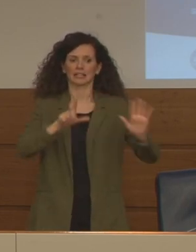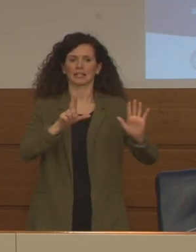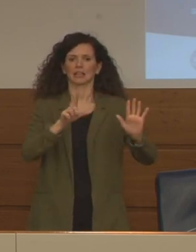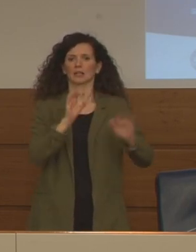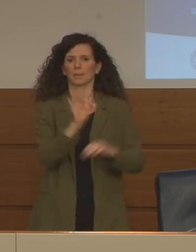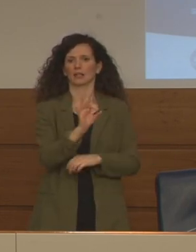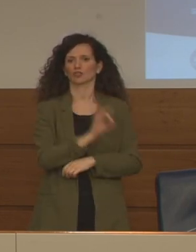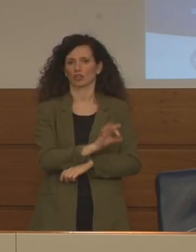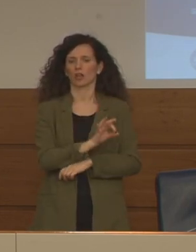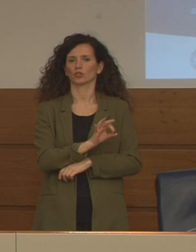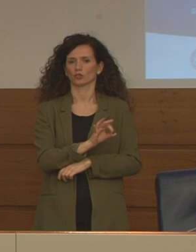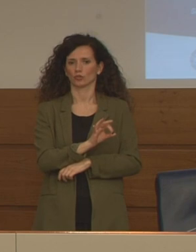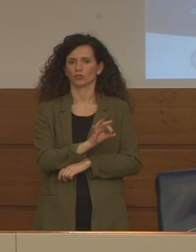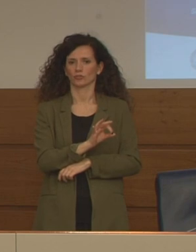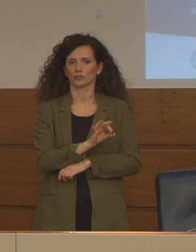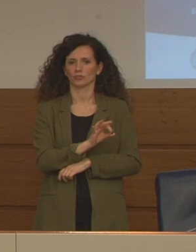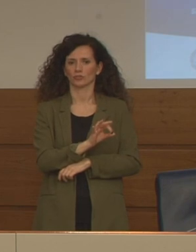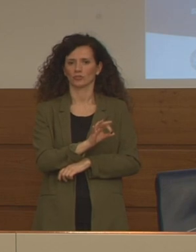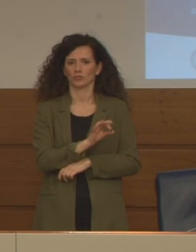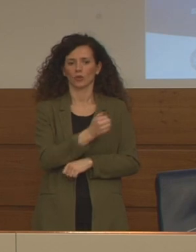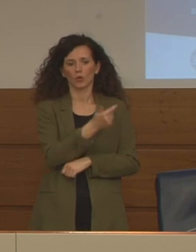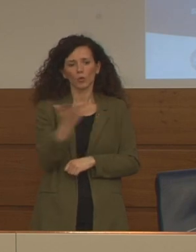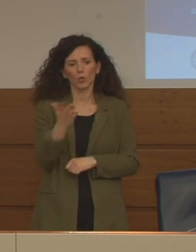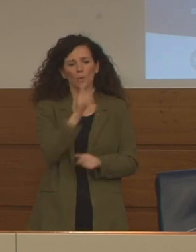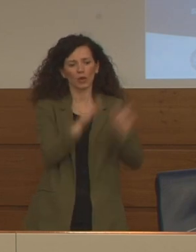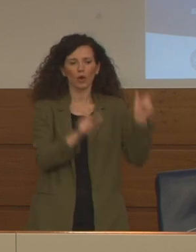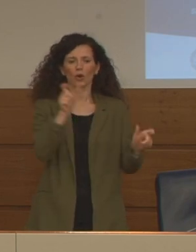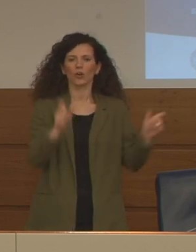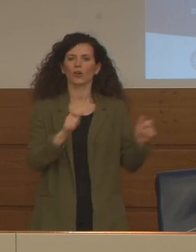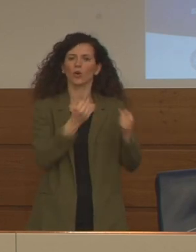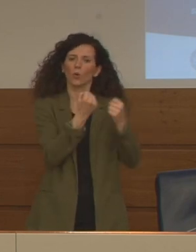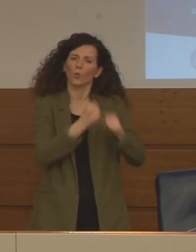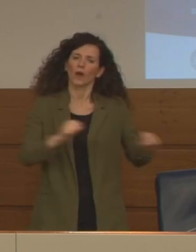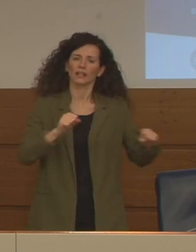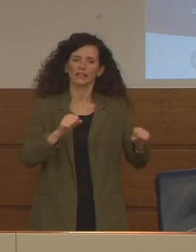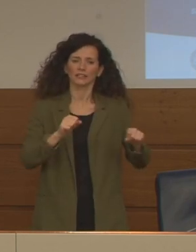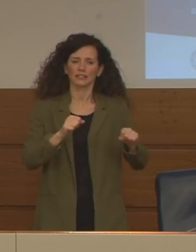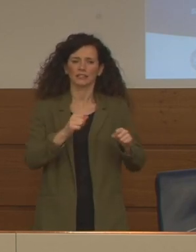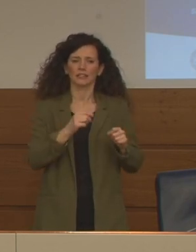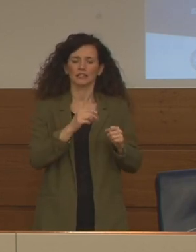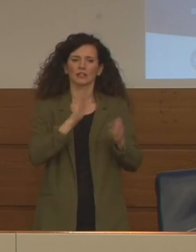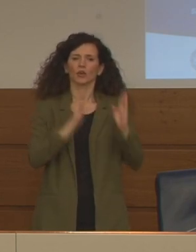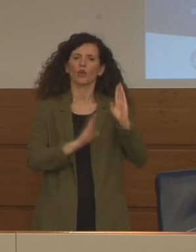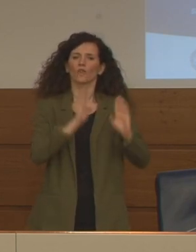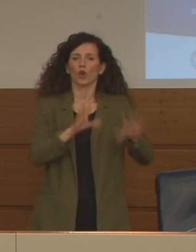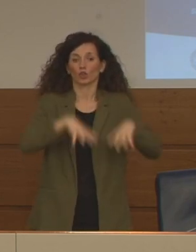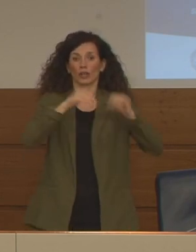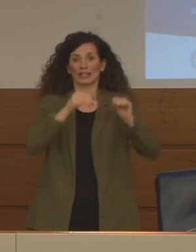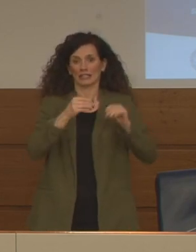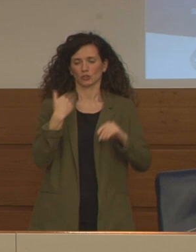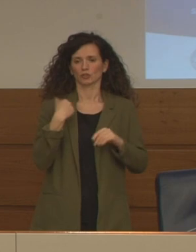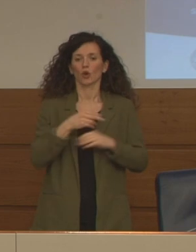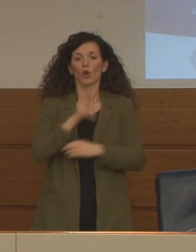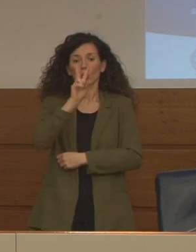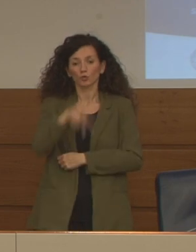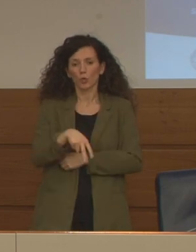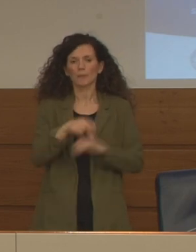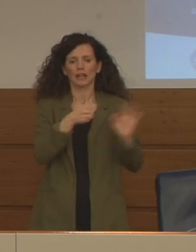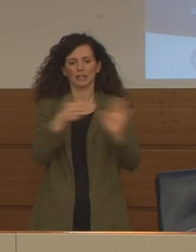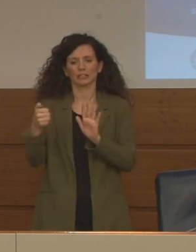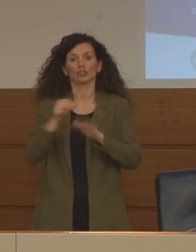cento del numero dei guariti rispetto al valore precedente e di